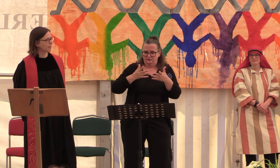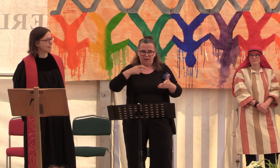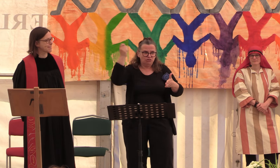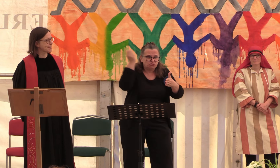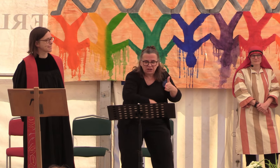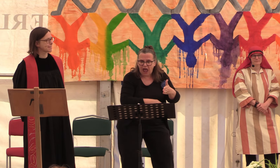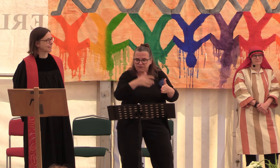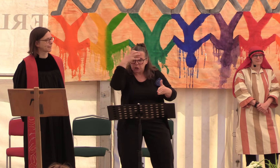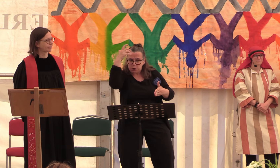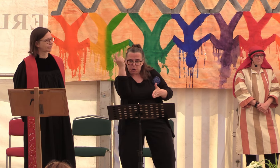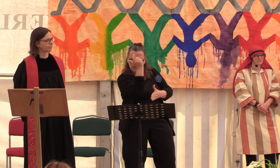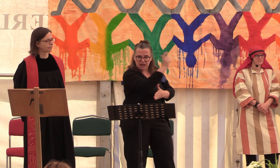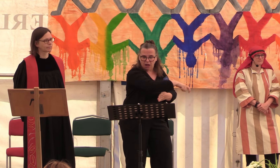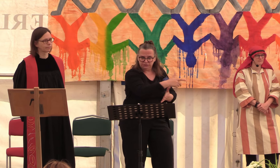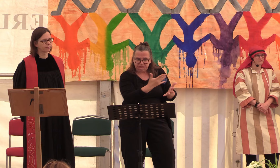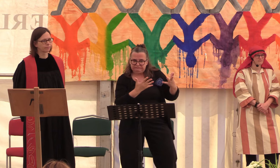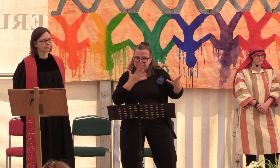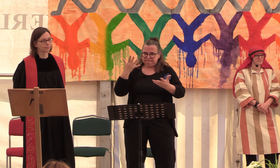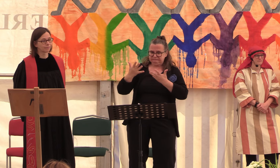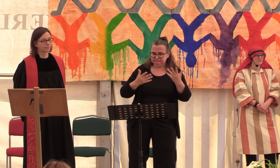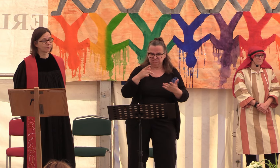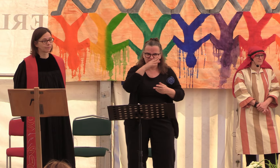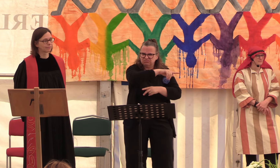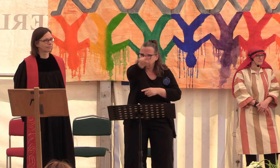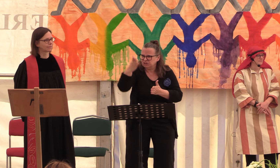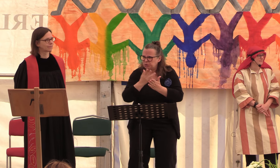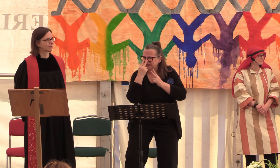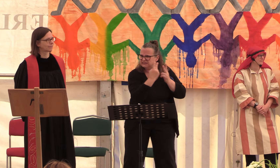er ins Gefängnis? Bestraft ihn der König?